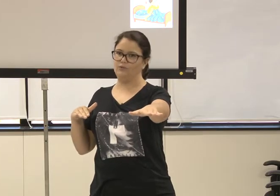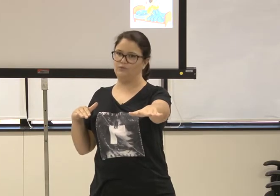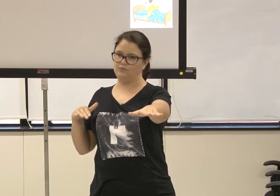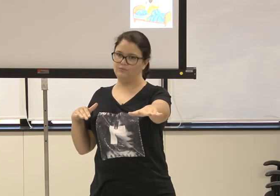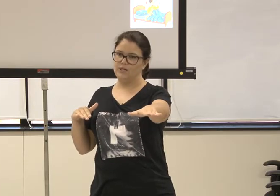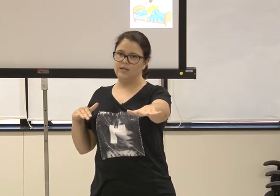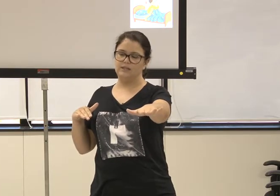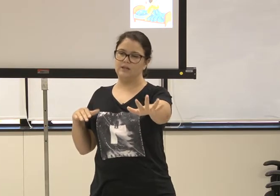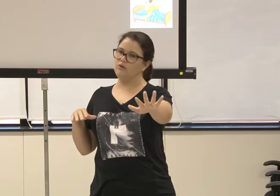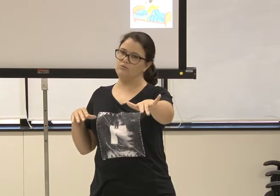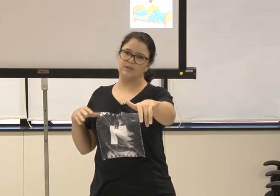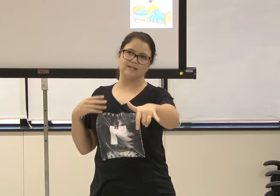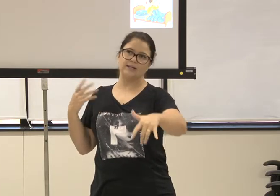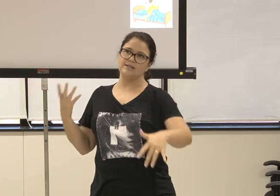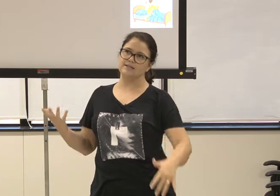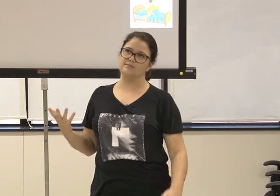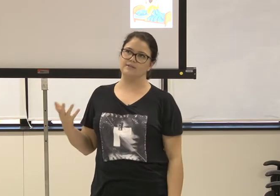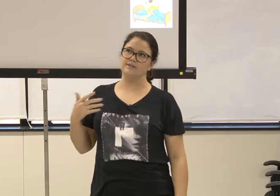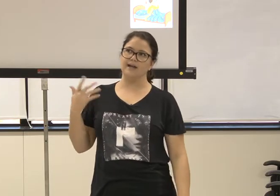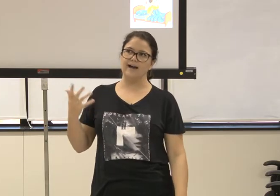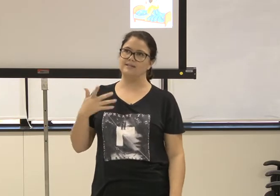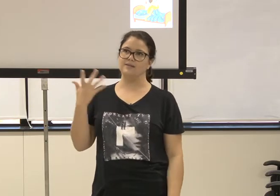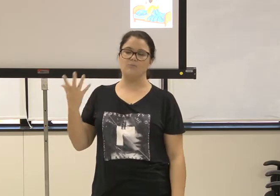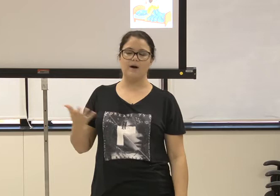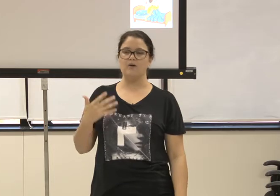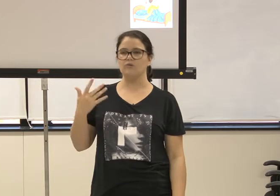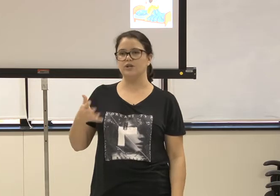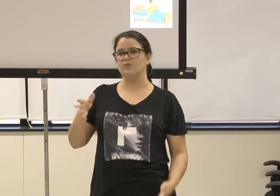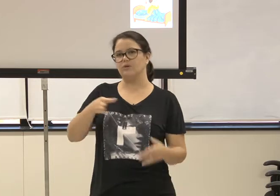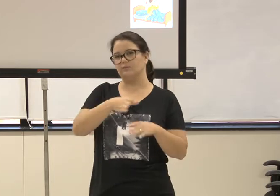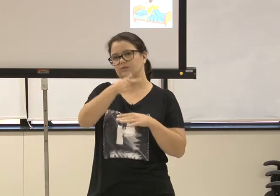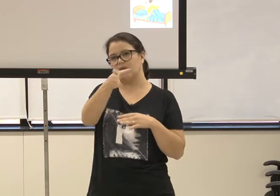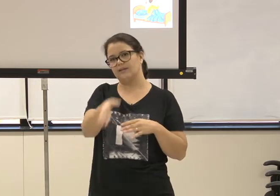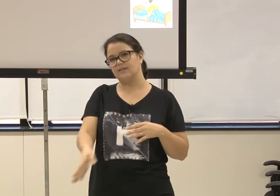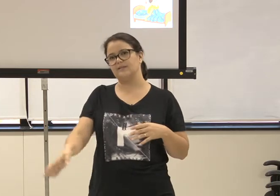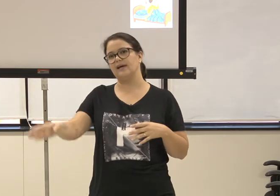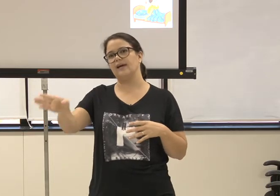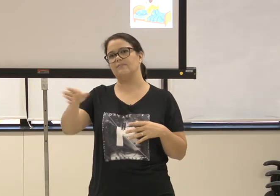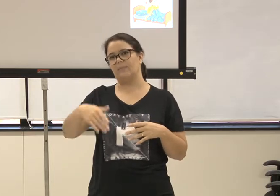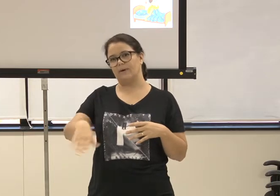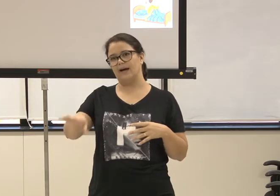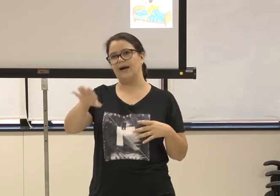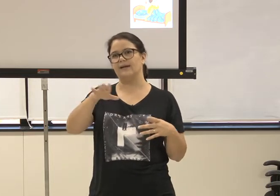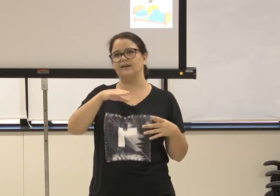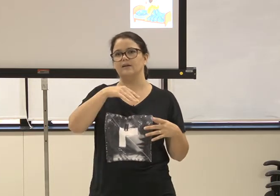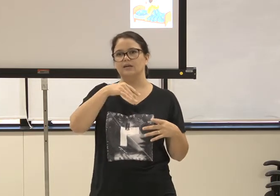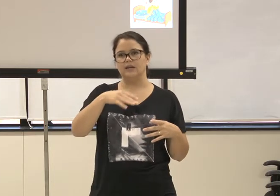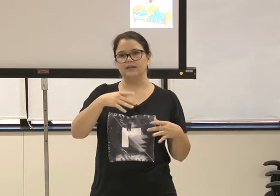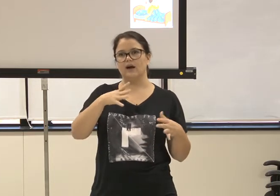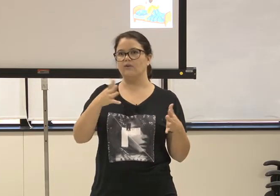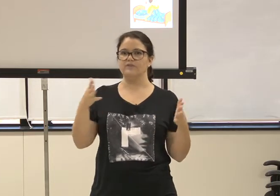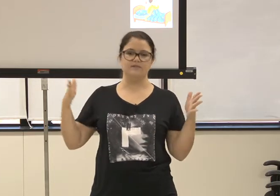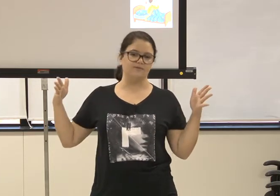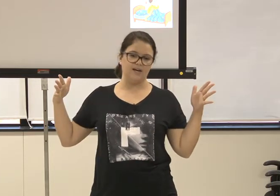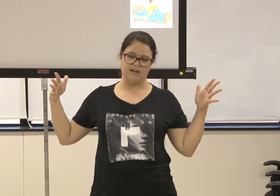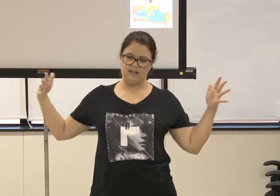outro. Então, nas grandes cidades, São Paulo, Rio, quando o pessoal quer descer, ir para a praia e tal, e você vê